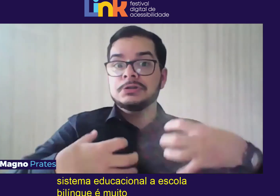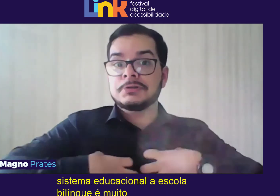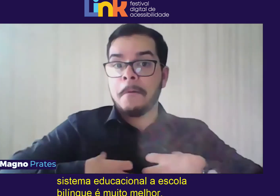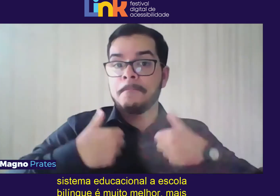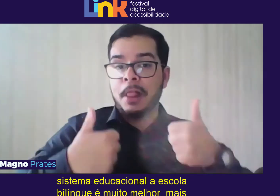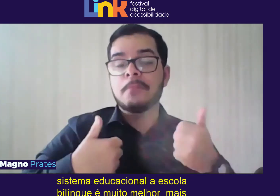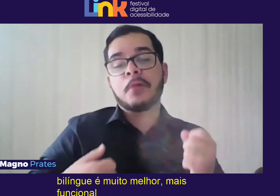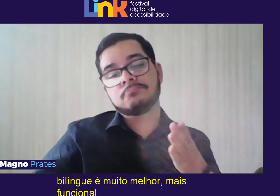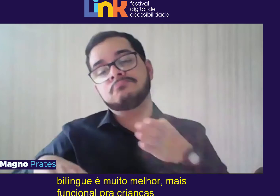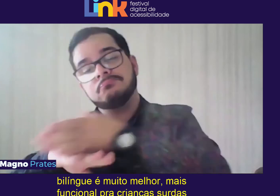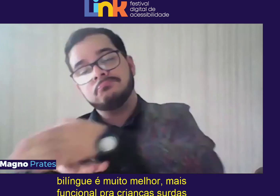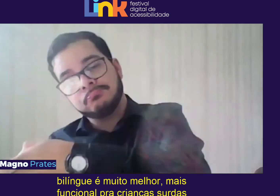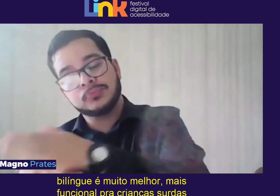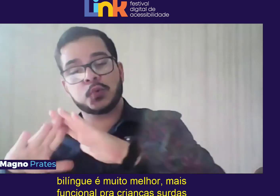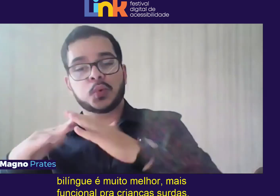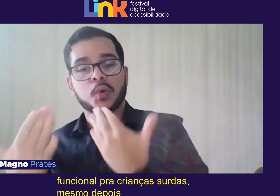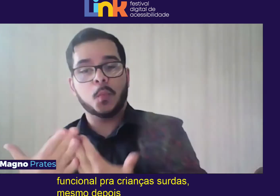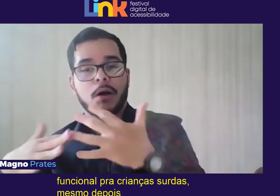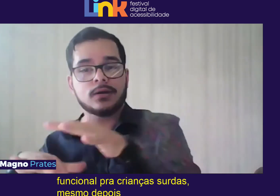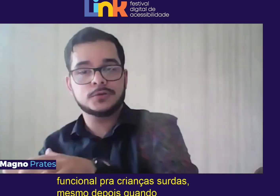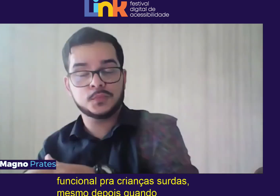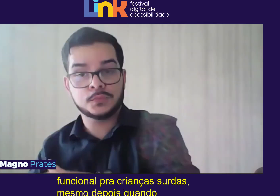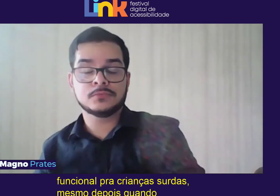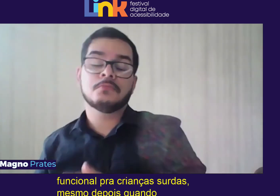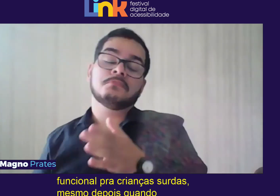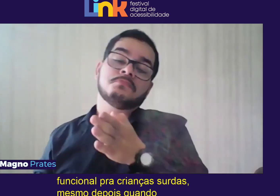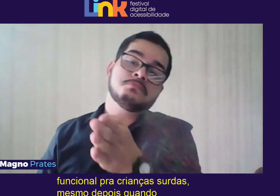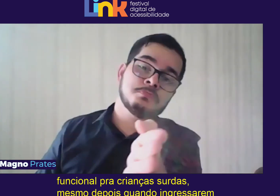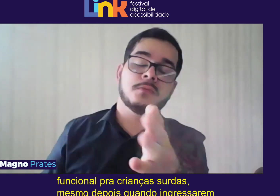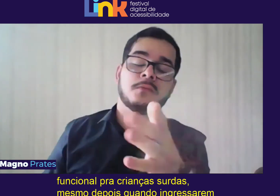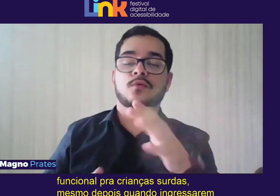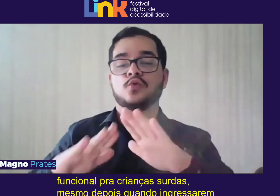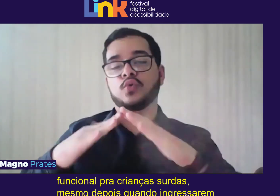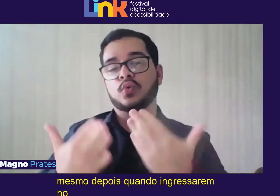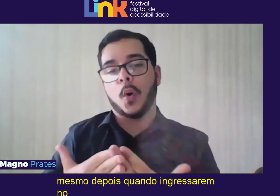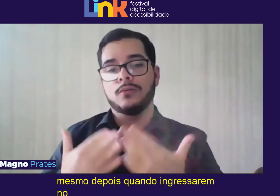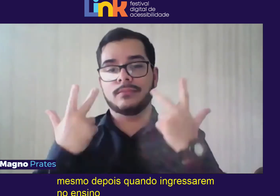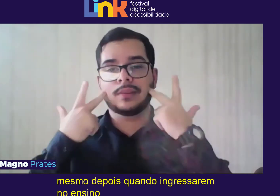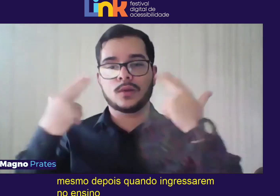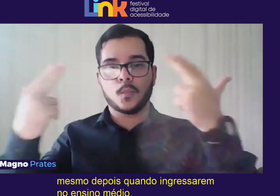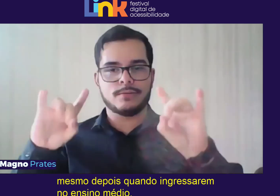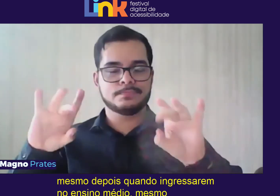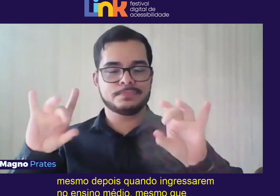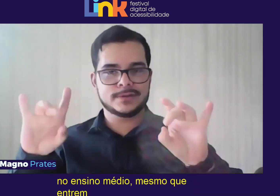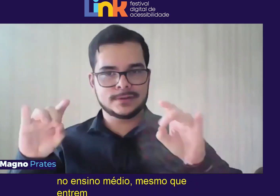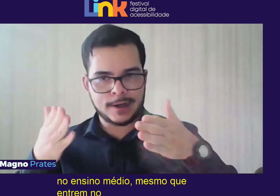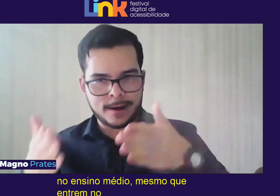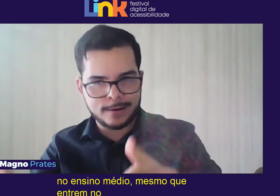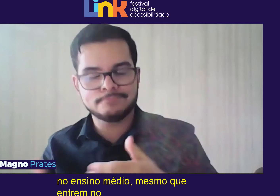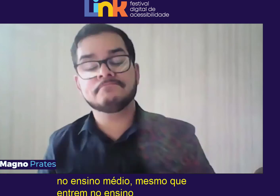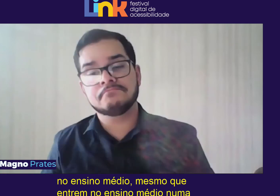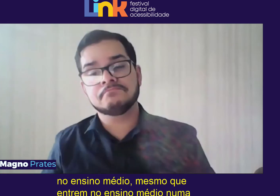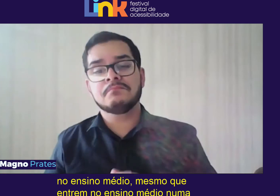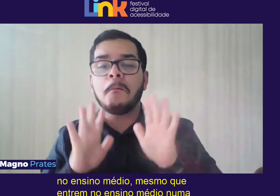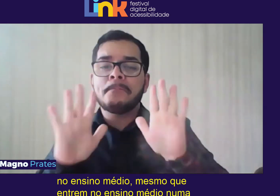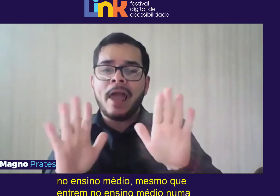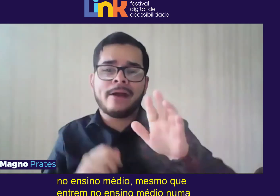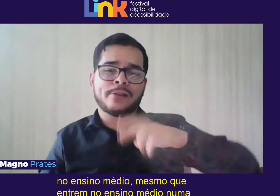quando elas ingressarem no ensino médio, mesmo que elas entrem no ensino médio numa escola inclusiva, o desenvolvimento já aconteceu